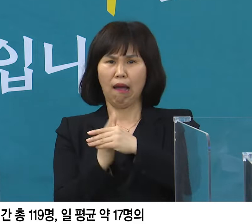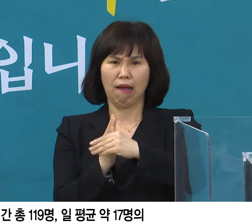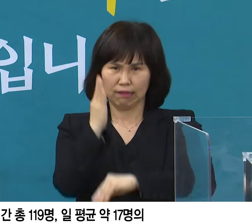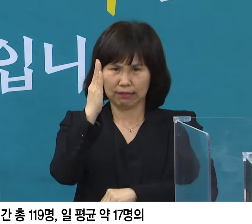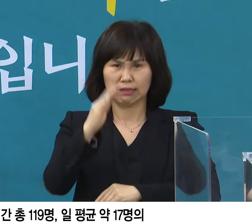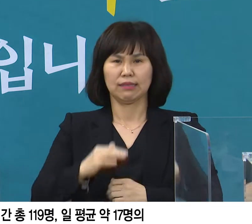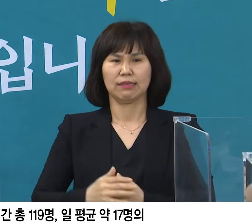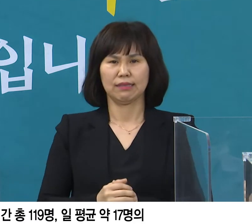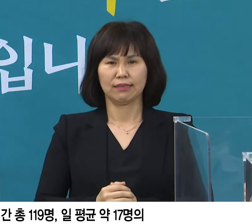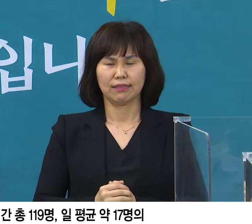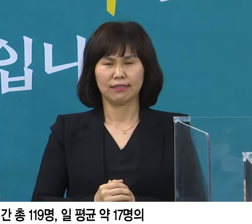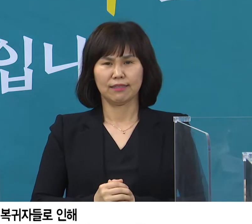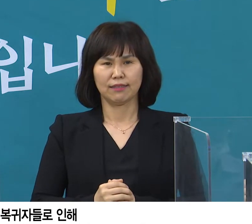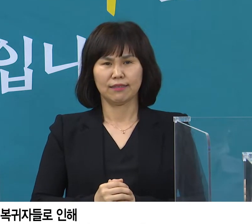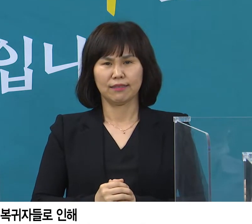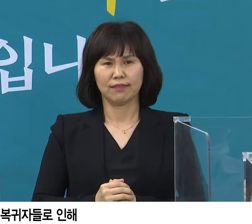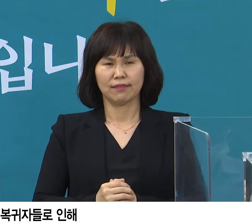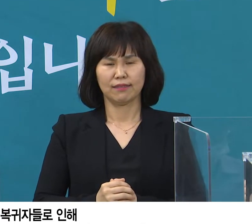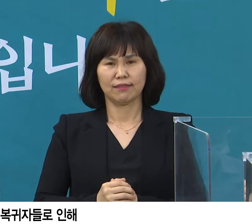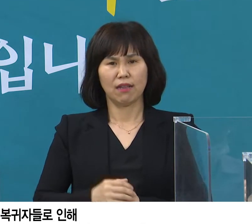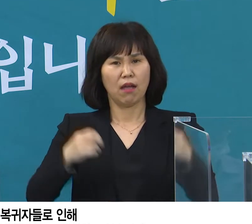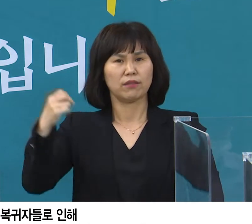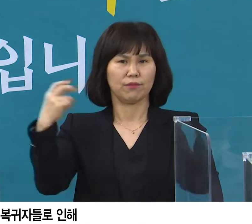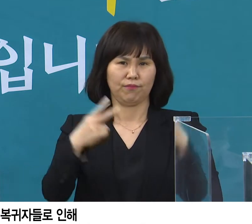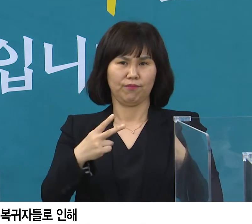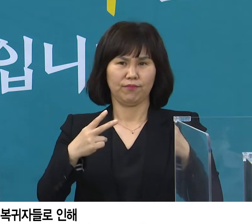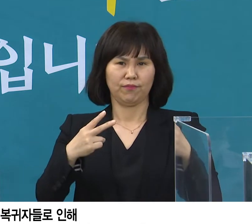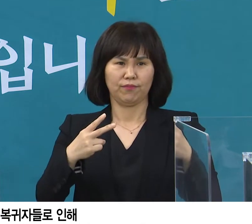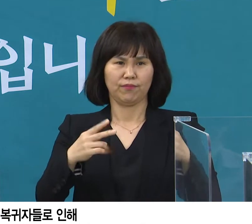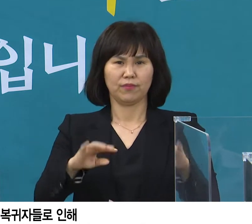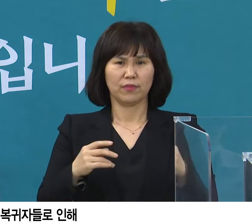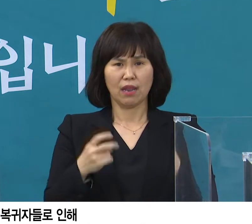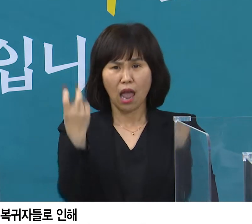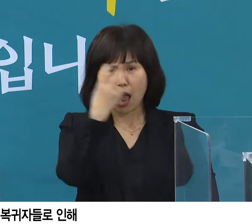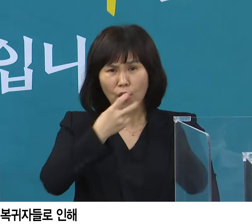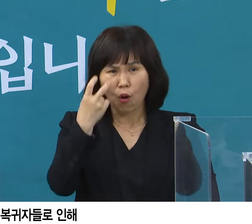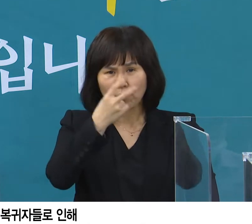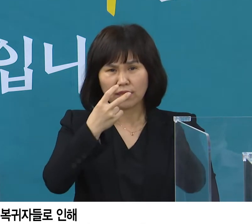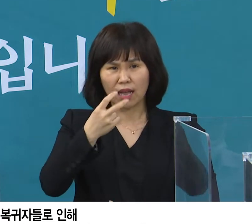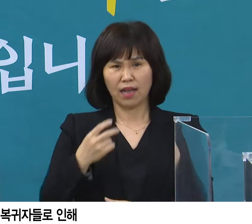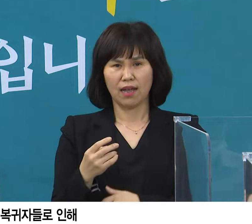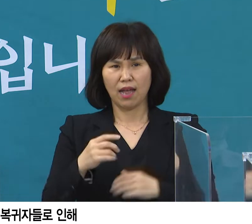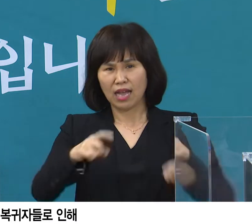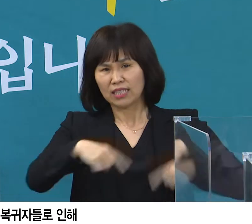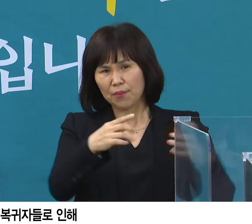발생하고 있는 상황입니다. 또 선별검사 인원이 최대